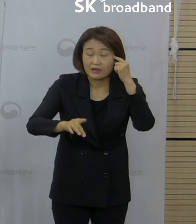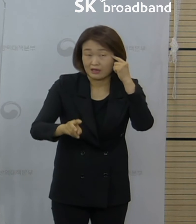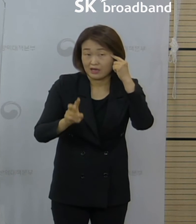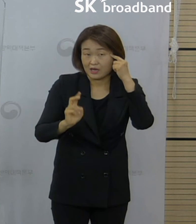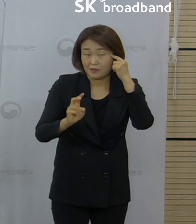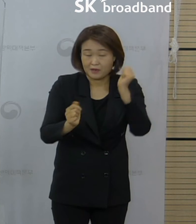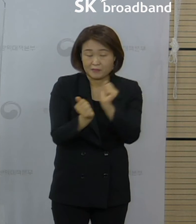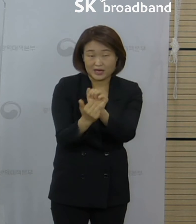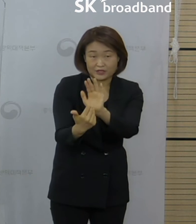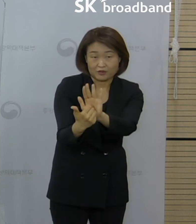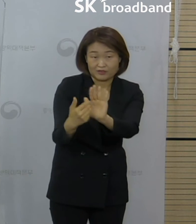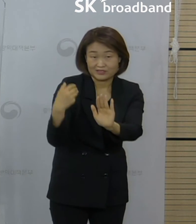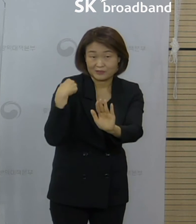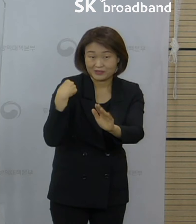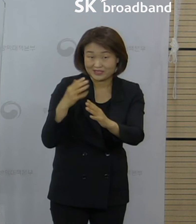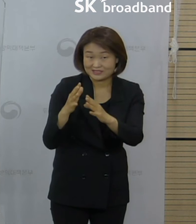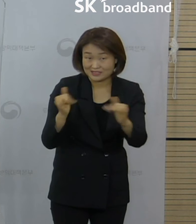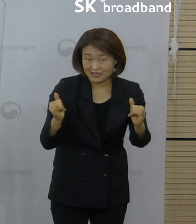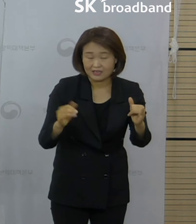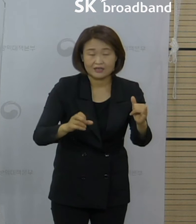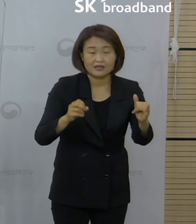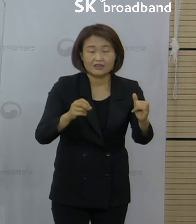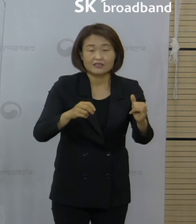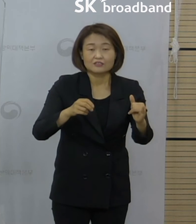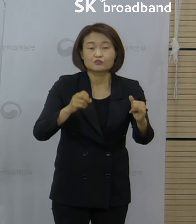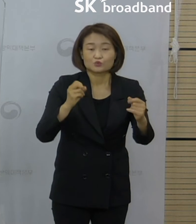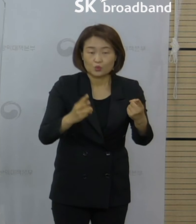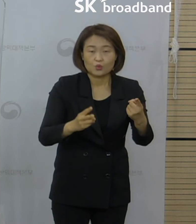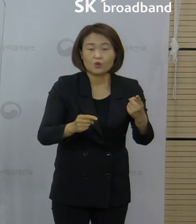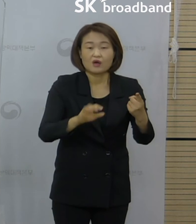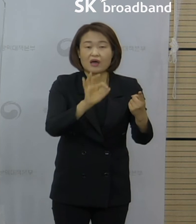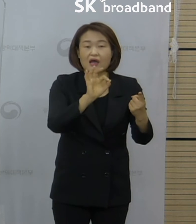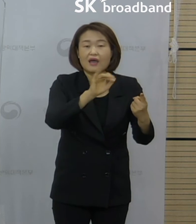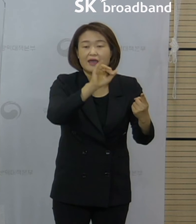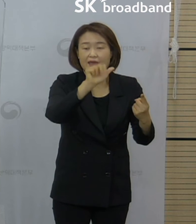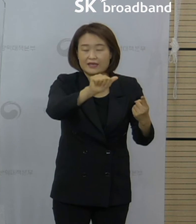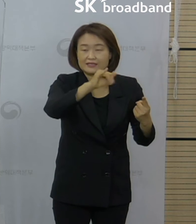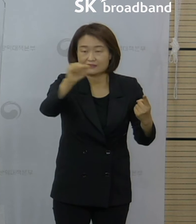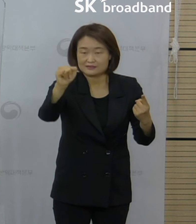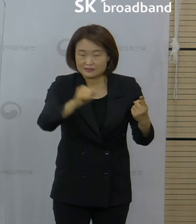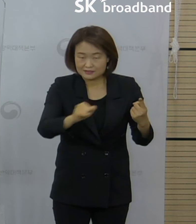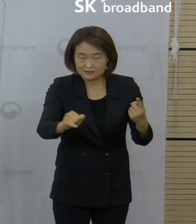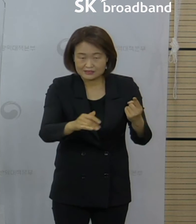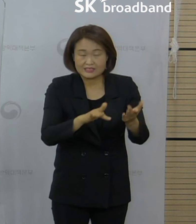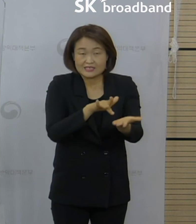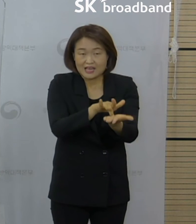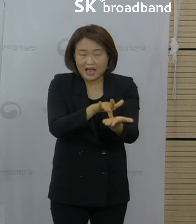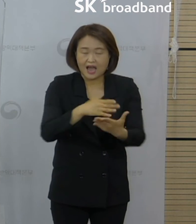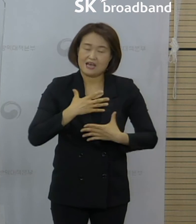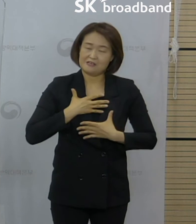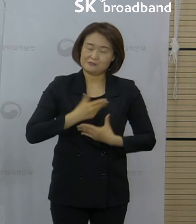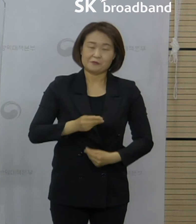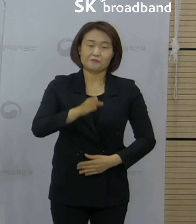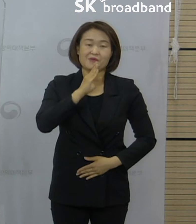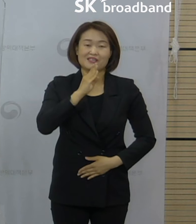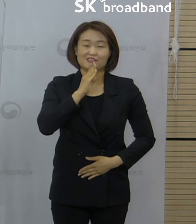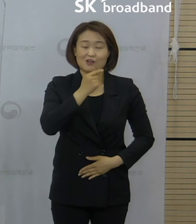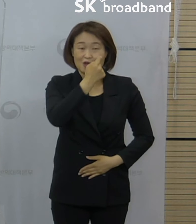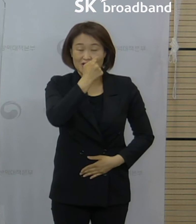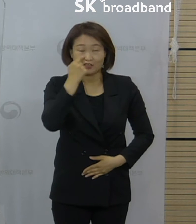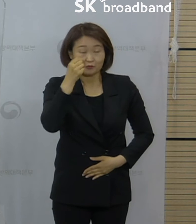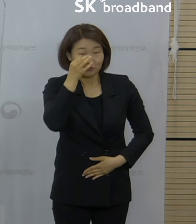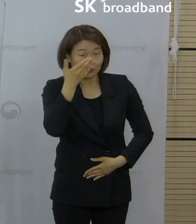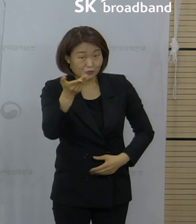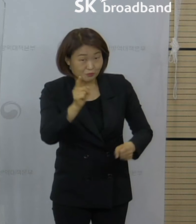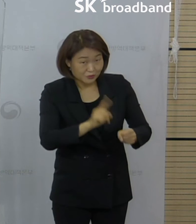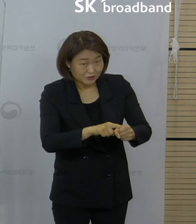차원에서 아스트라제네카 백신의 안전성을 보여주기 위해 미리 앞당겨서 맞은 것인지 아니면 대통령